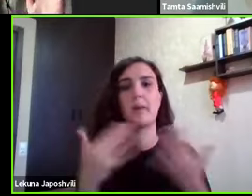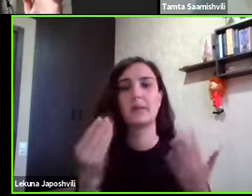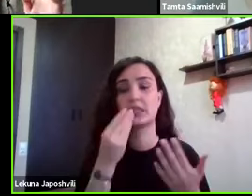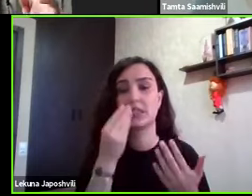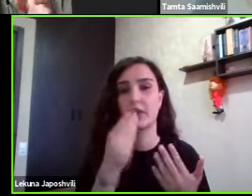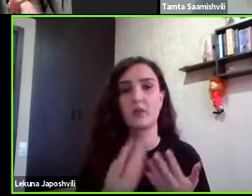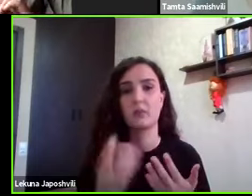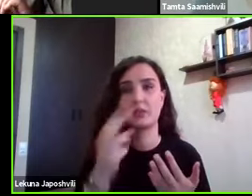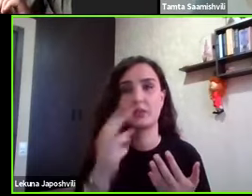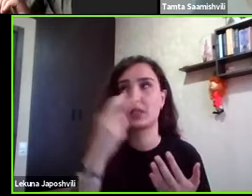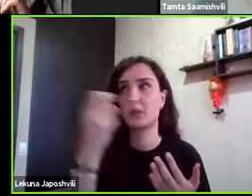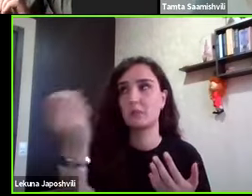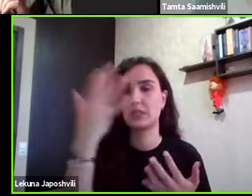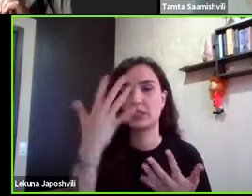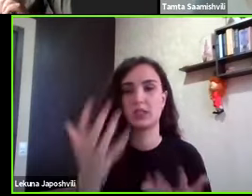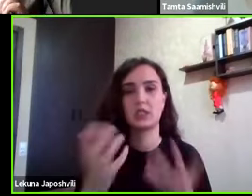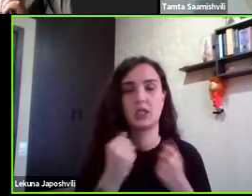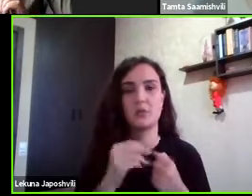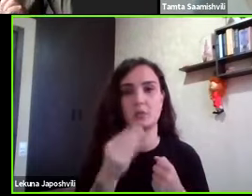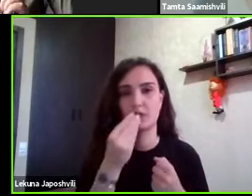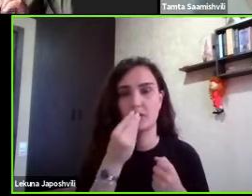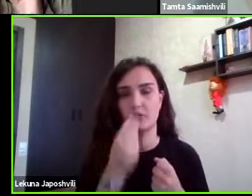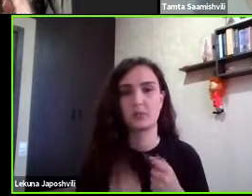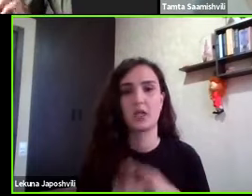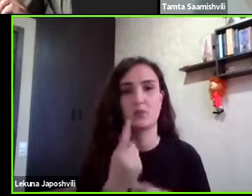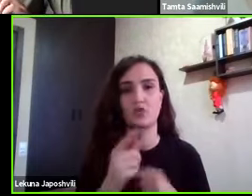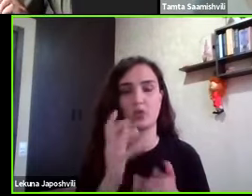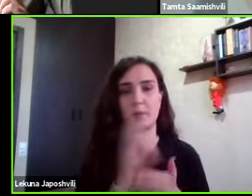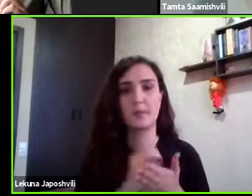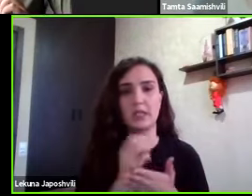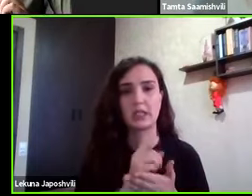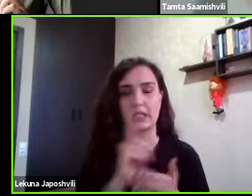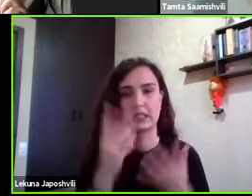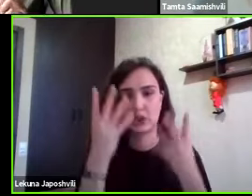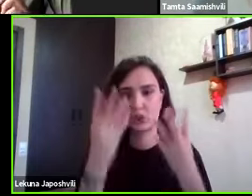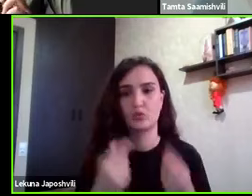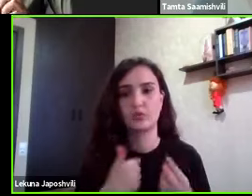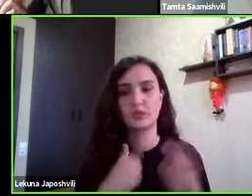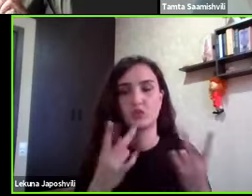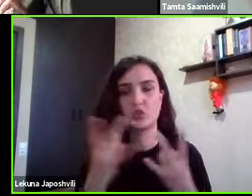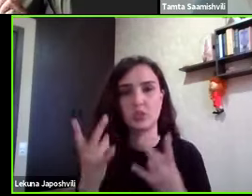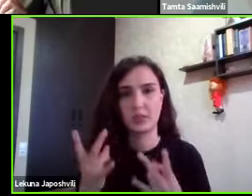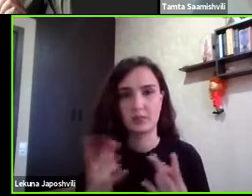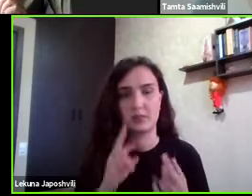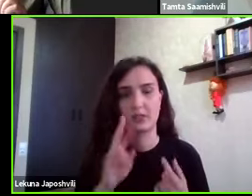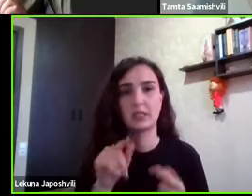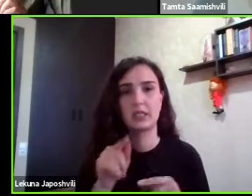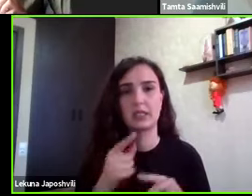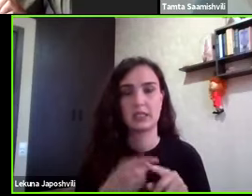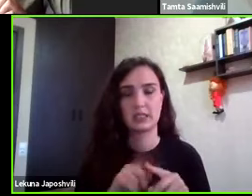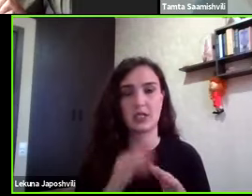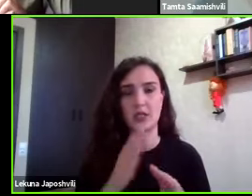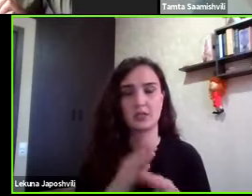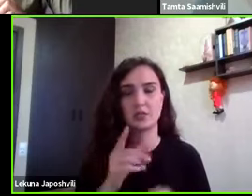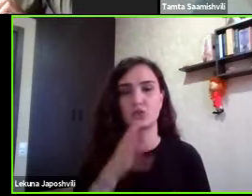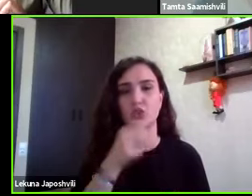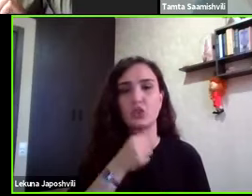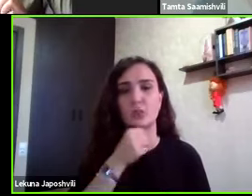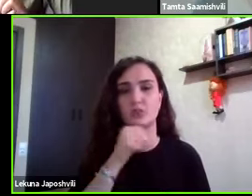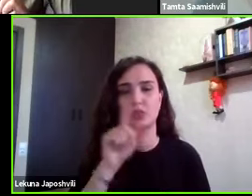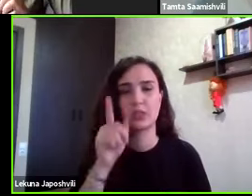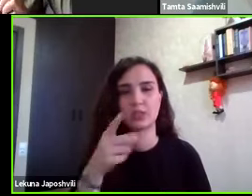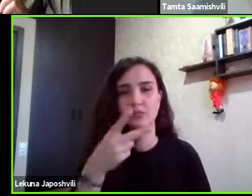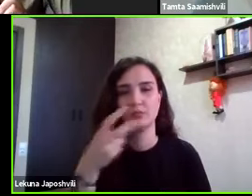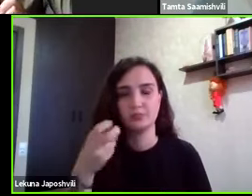და მზით. საკვებით აღმოჩნდა, რომ იმ მარაგის, რომელიც დღიურად ჩვენ გვჭირდება და ეს არის დიდებში, თქვათ